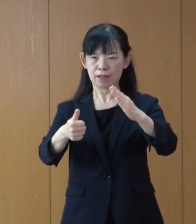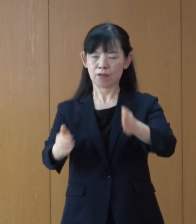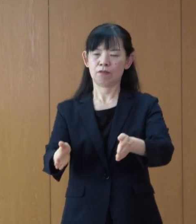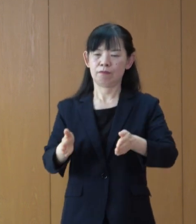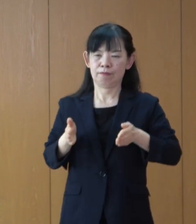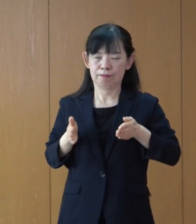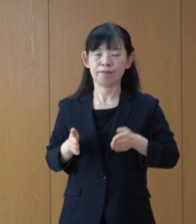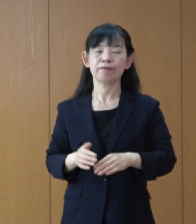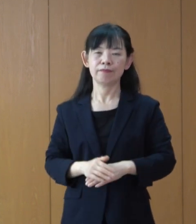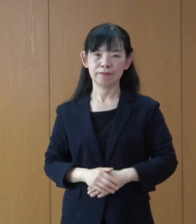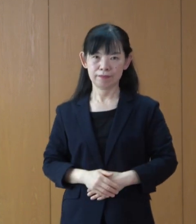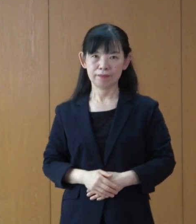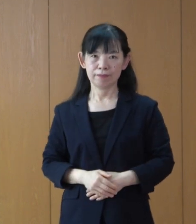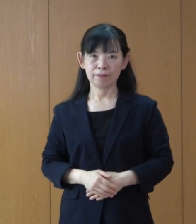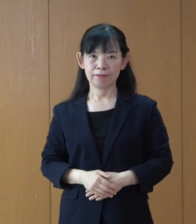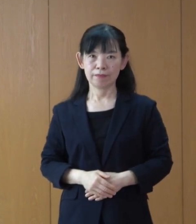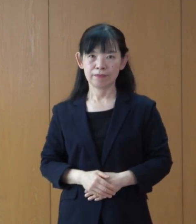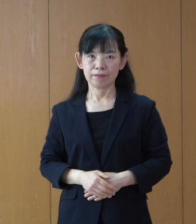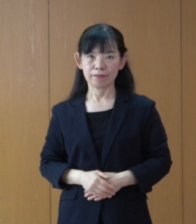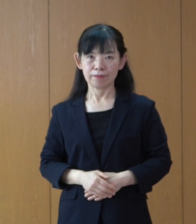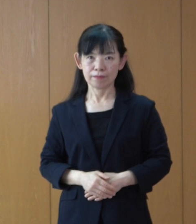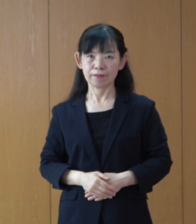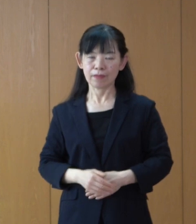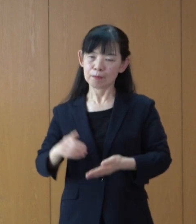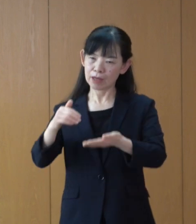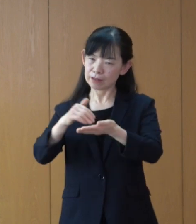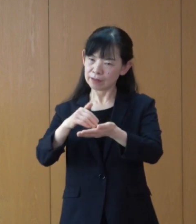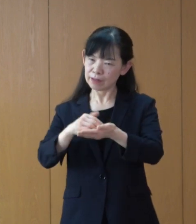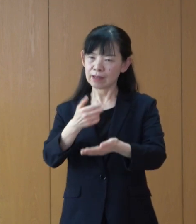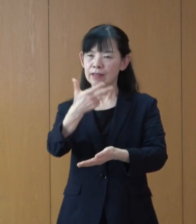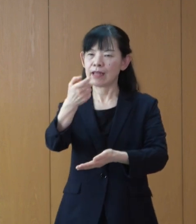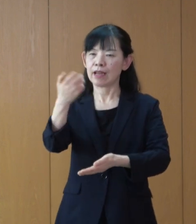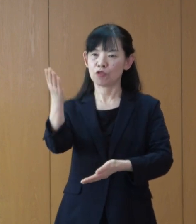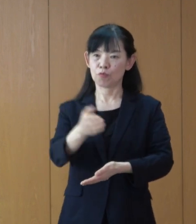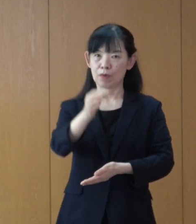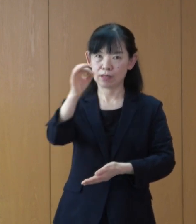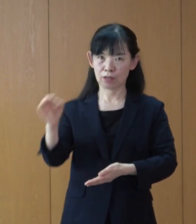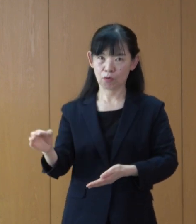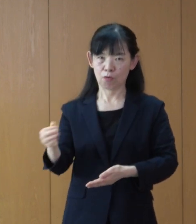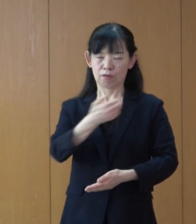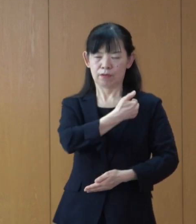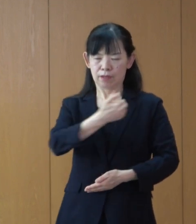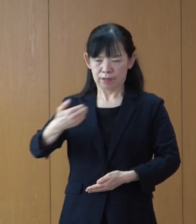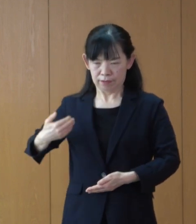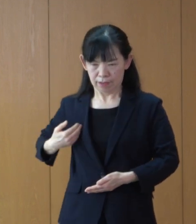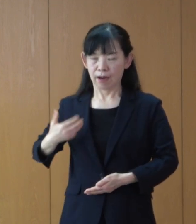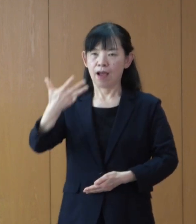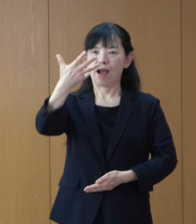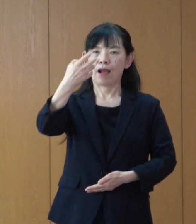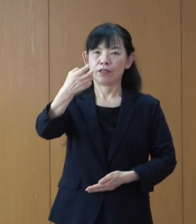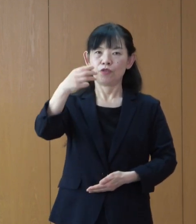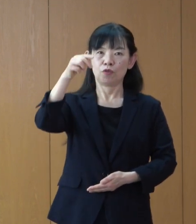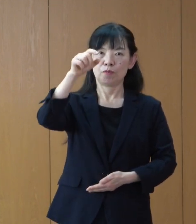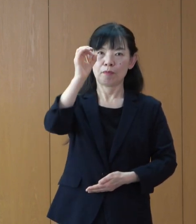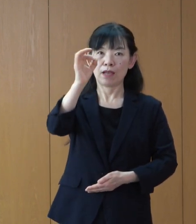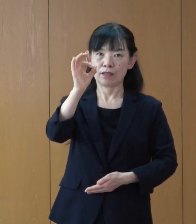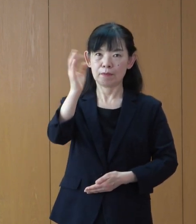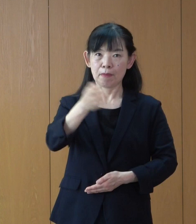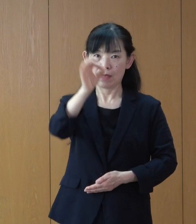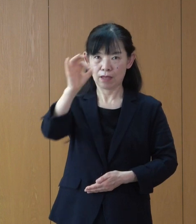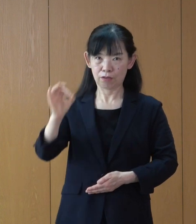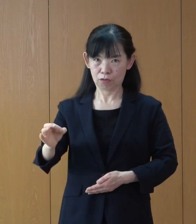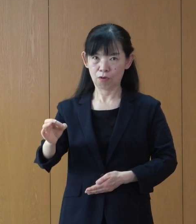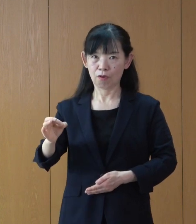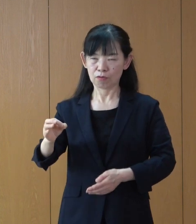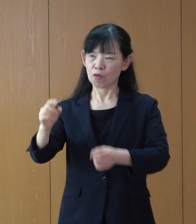。最低7割、極力8割の接触の削